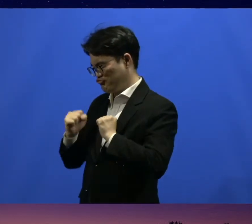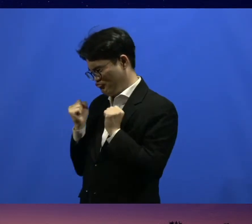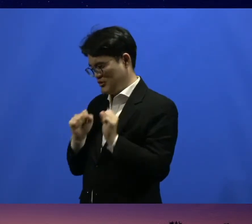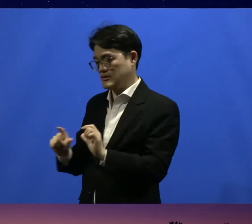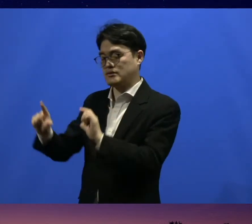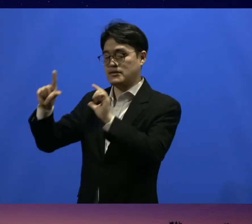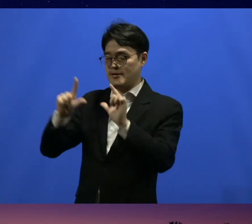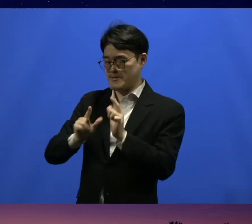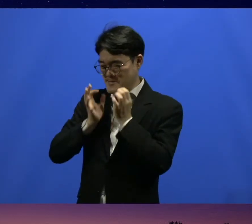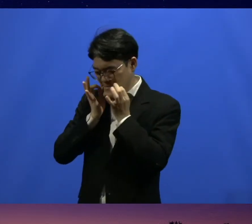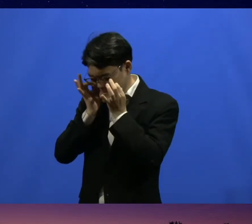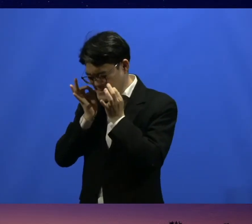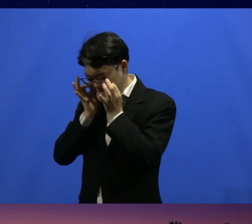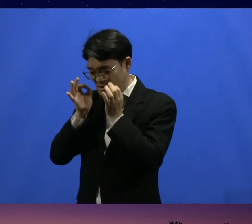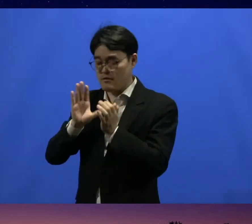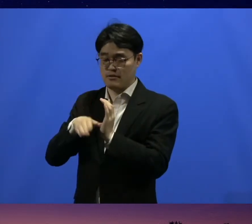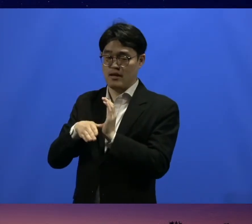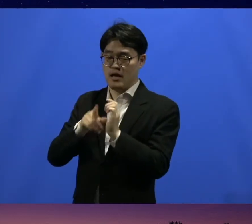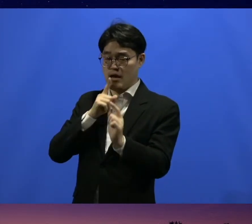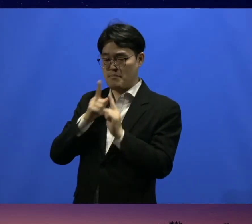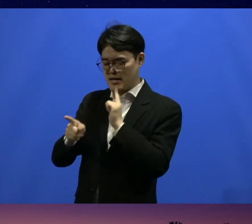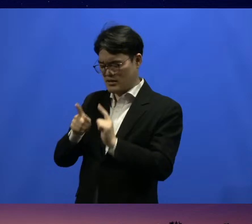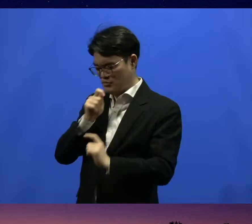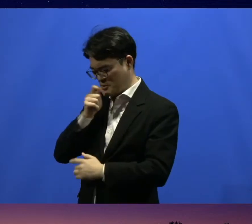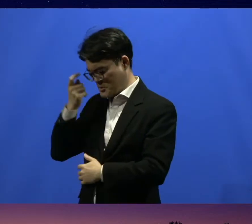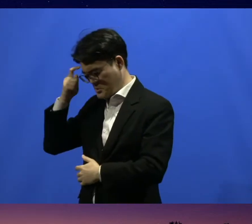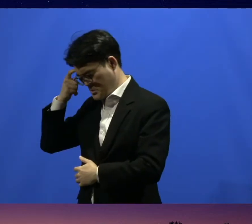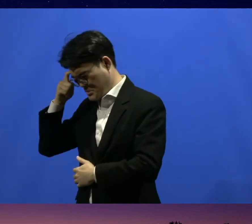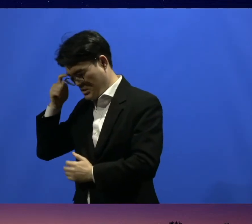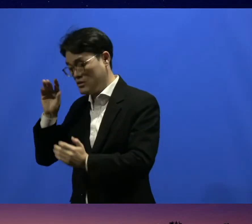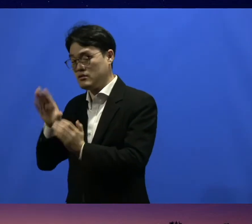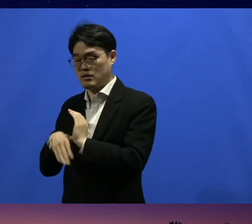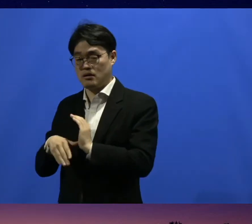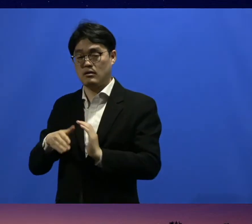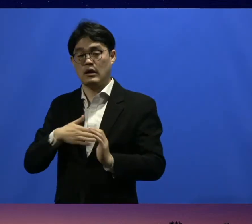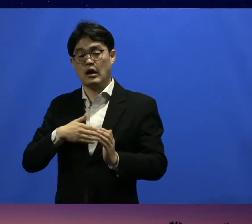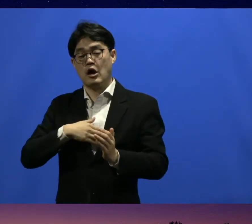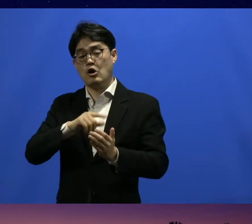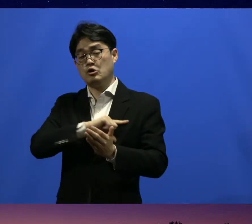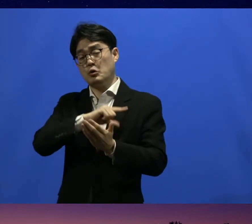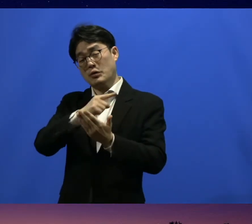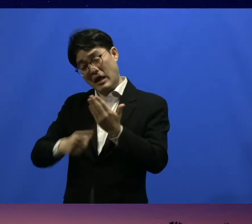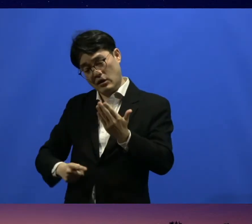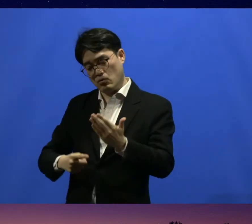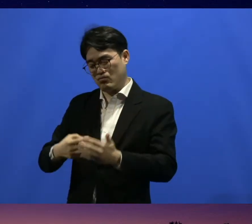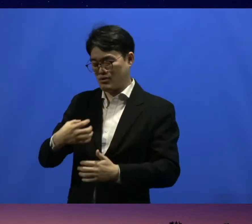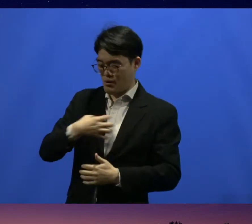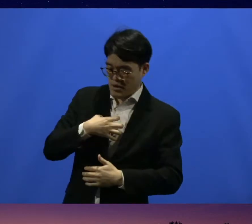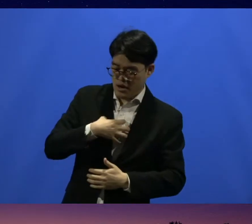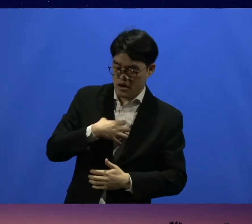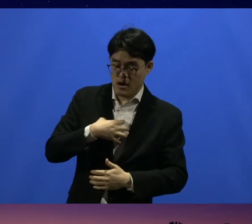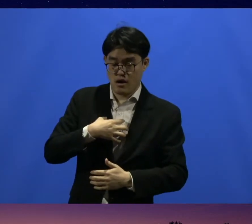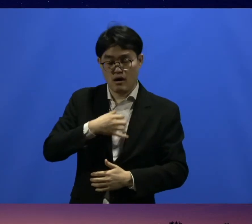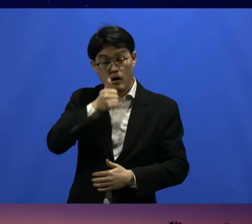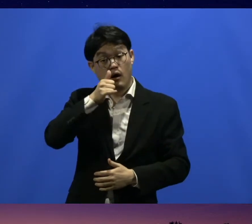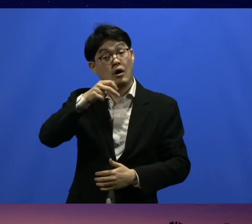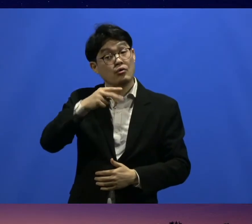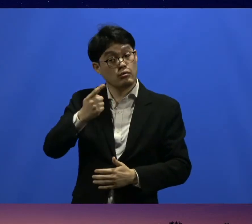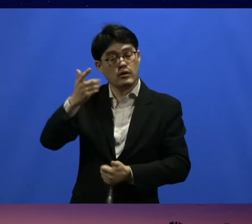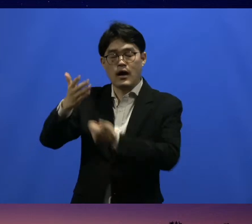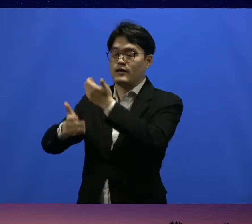그것이 나에게 손해가 된다 할지라도, 나에게 위험한 일들이 있다 할지라도 하나님이 기쁨이